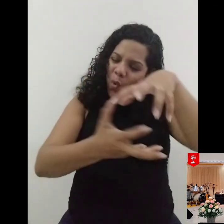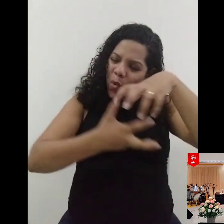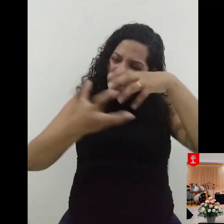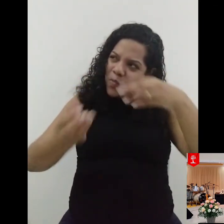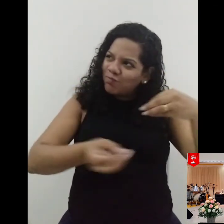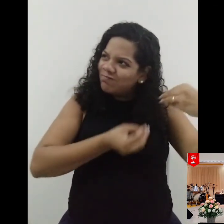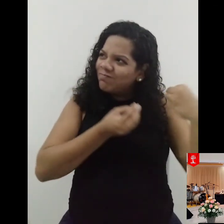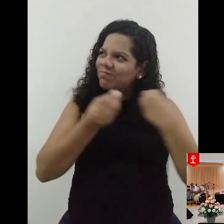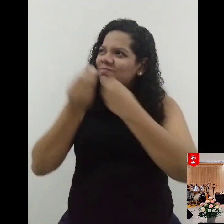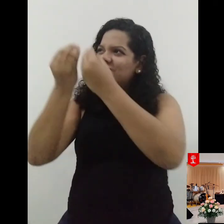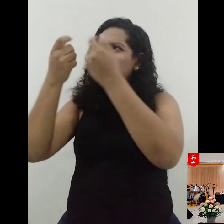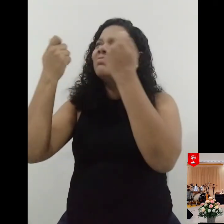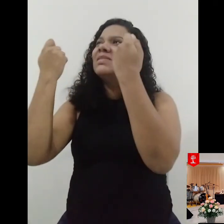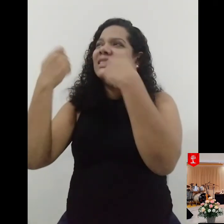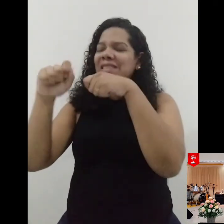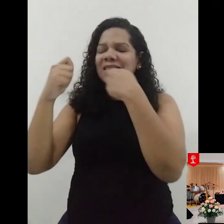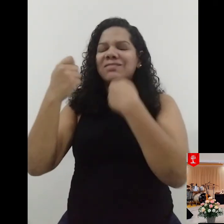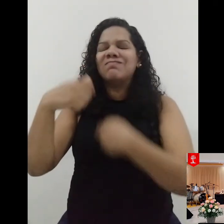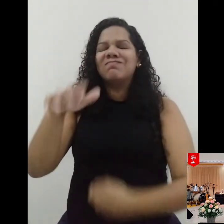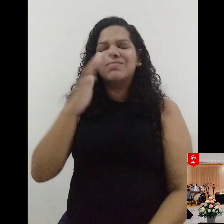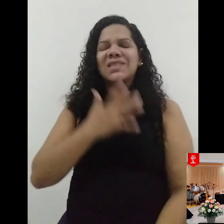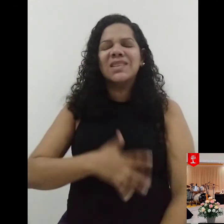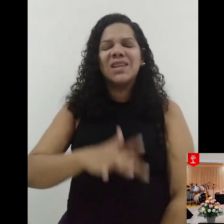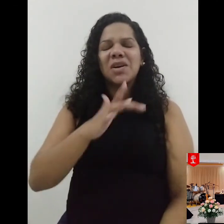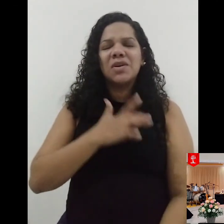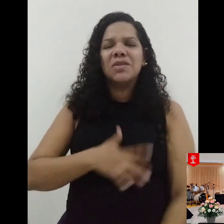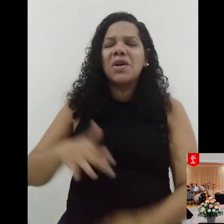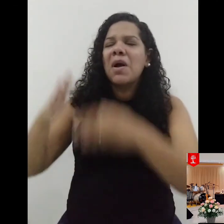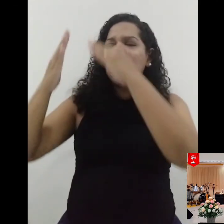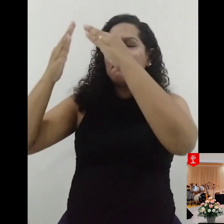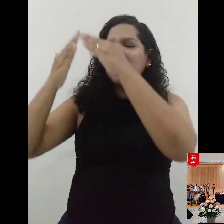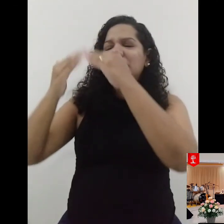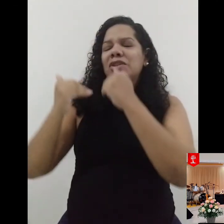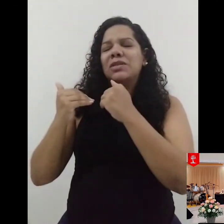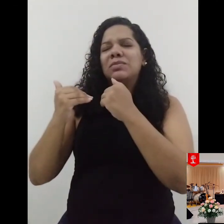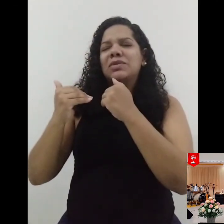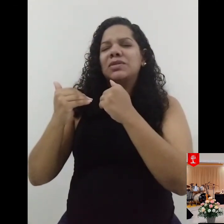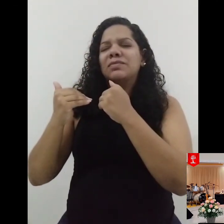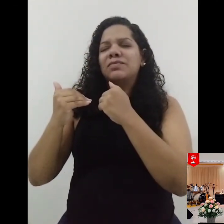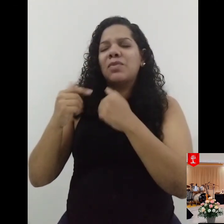bíblica de maneira virtual, e você vai acompanhar na sua plataforma. Deus